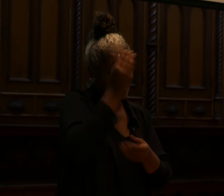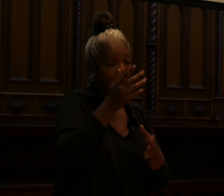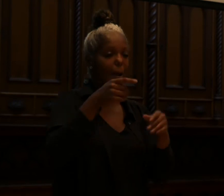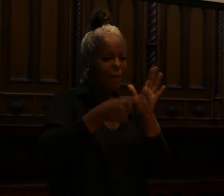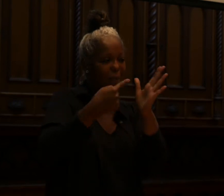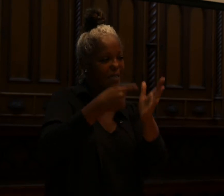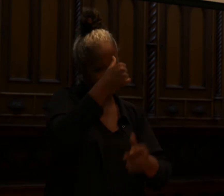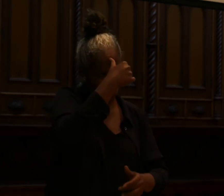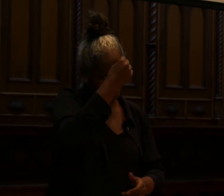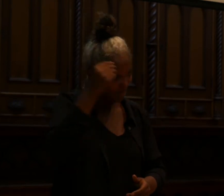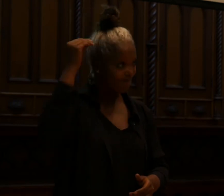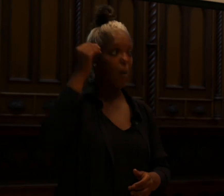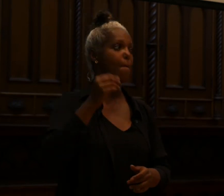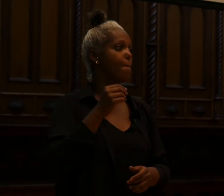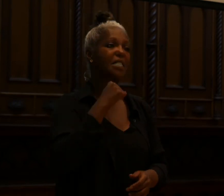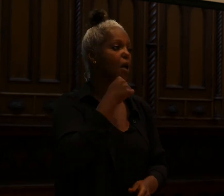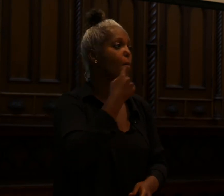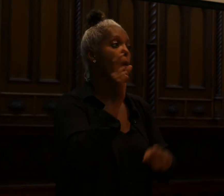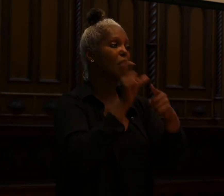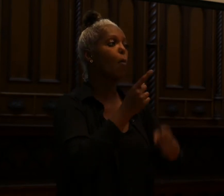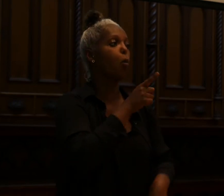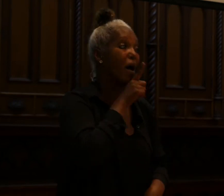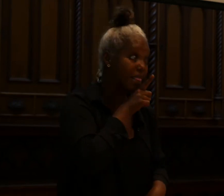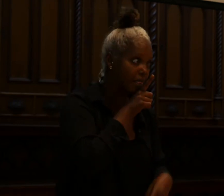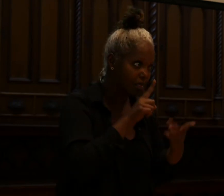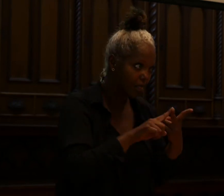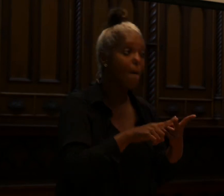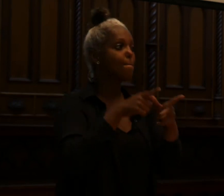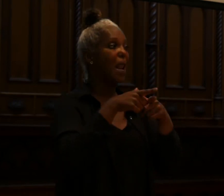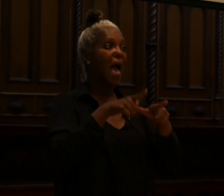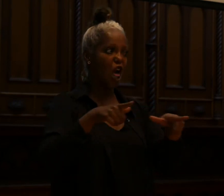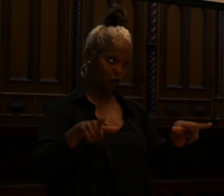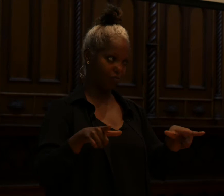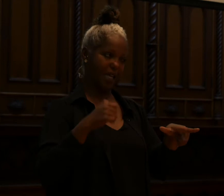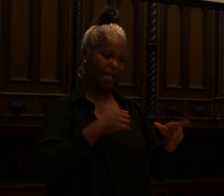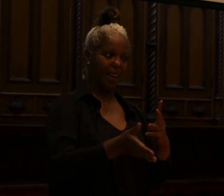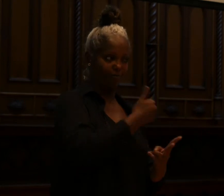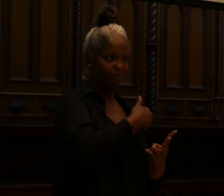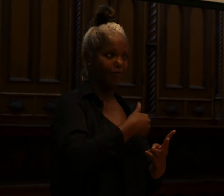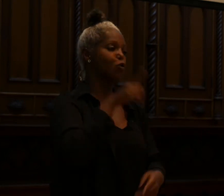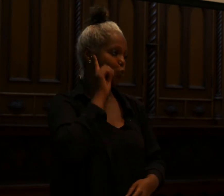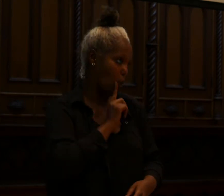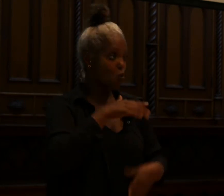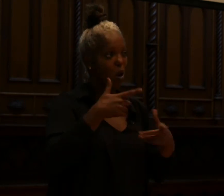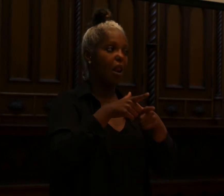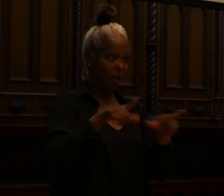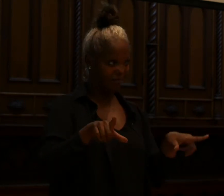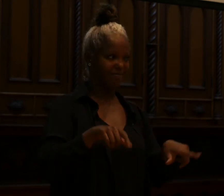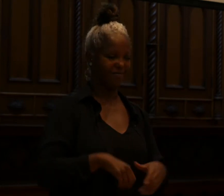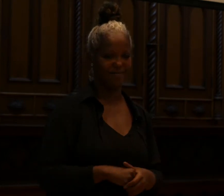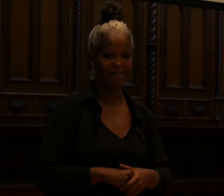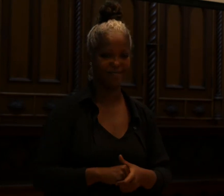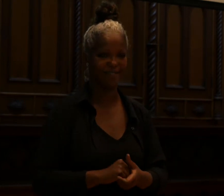Donc, chaque personne sourde, dans différents pays, a sa langue. Donc, c'est important. Deux mots qu'on essaie d'enlever